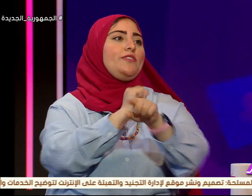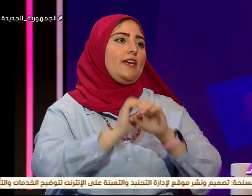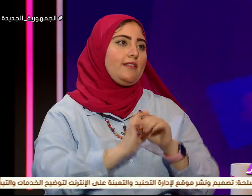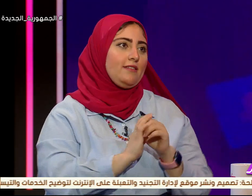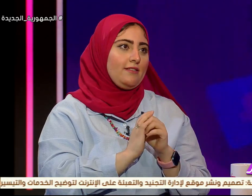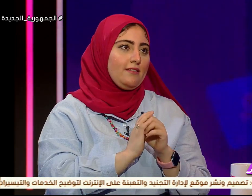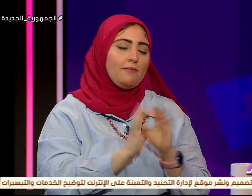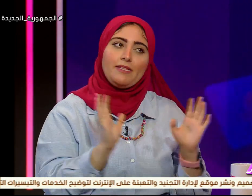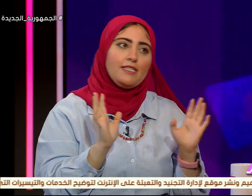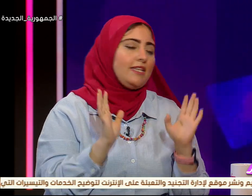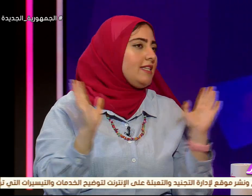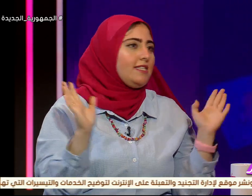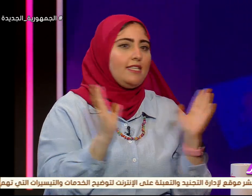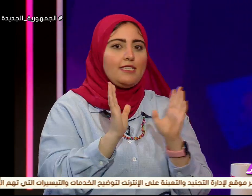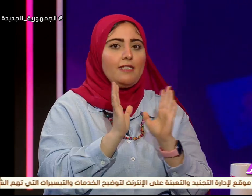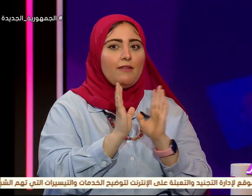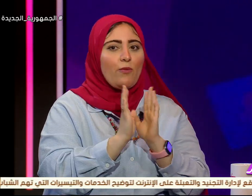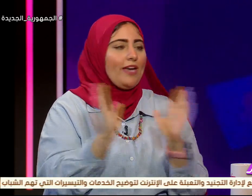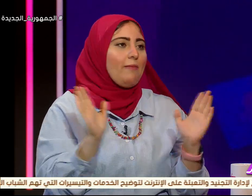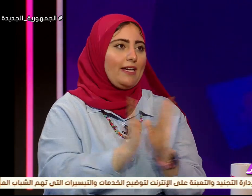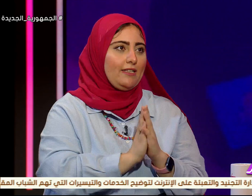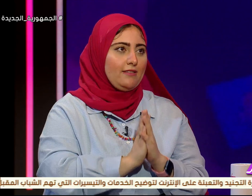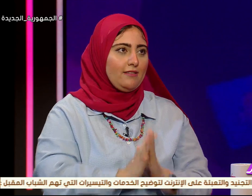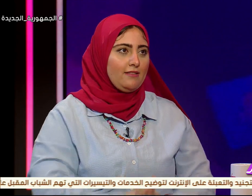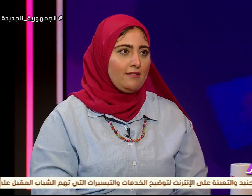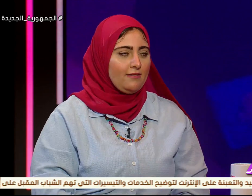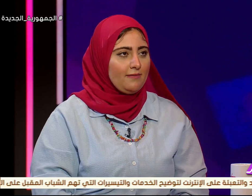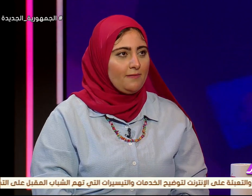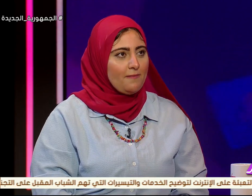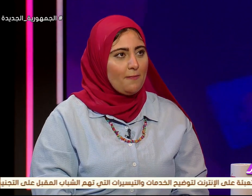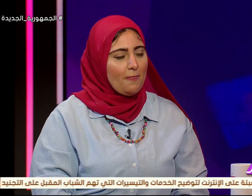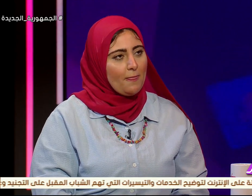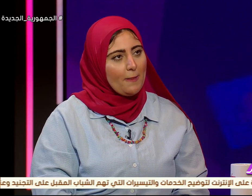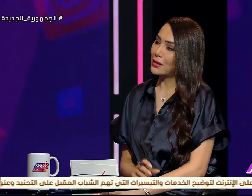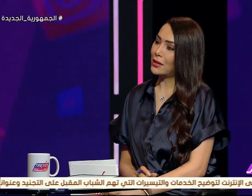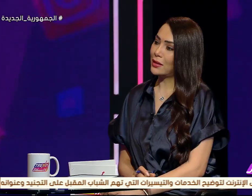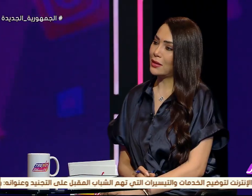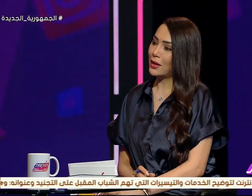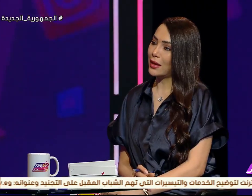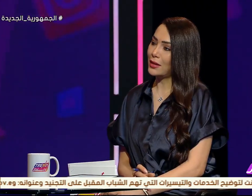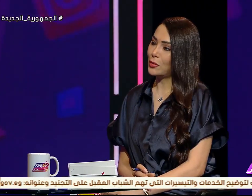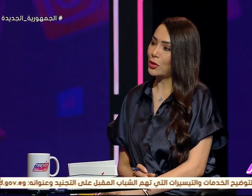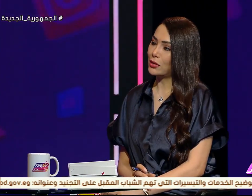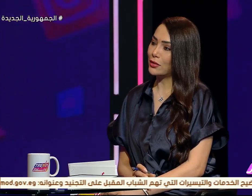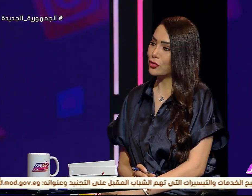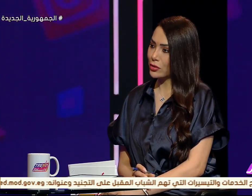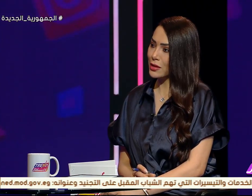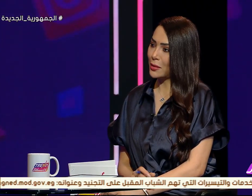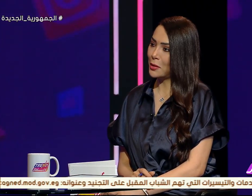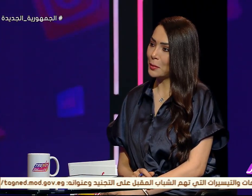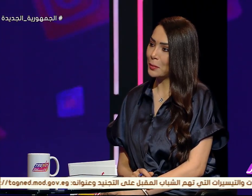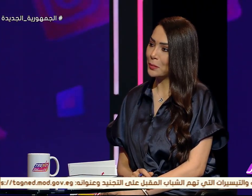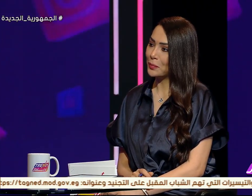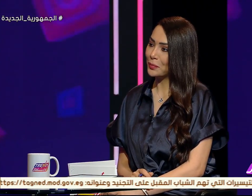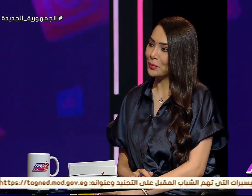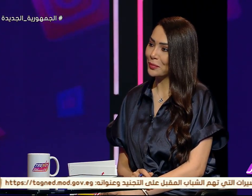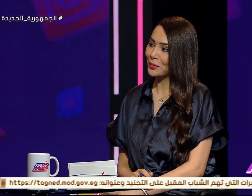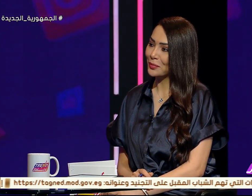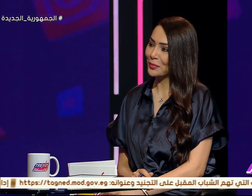فيها بس كده، دي واجب عليه. ترجمة الأغاني بلغة الإشارة صعبة؟ لا سهلة جدا، ده